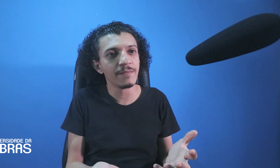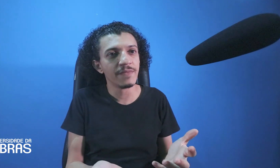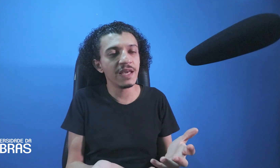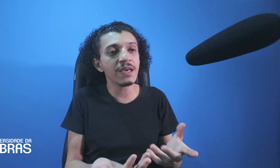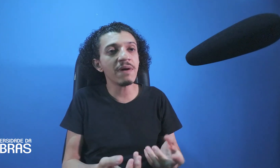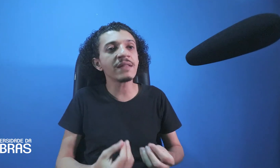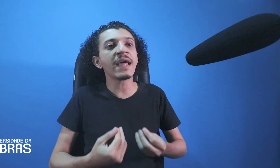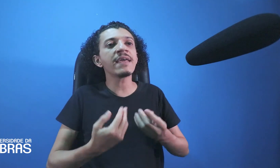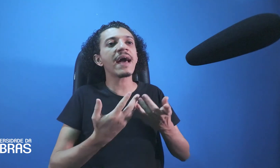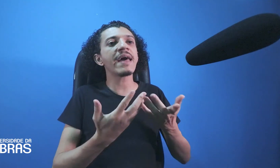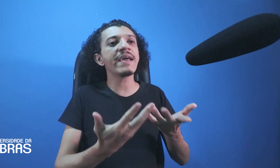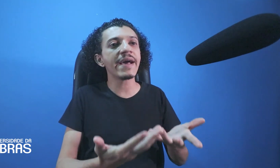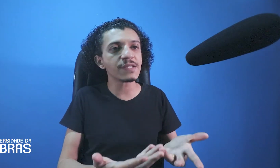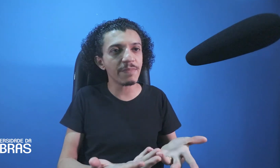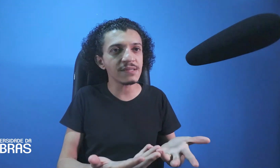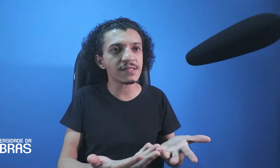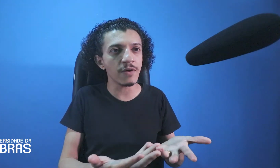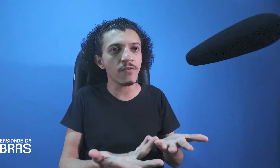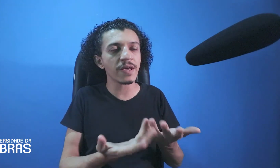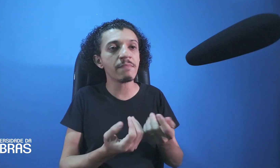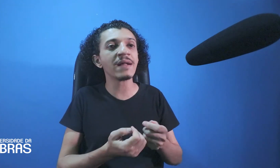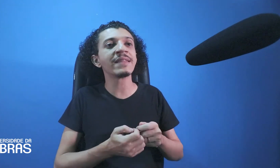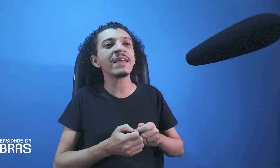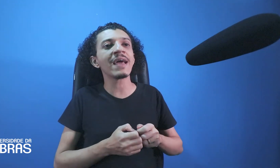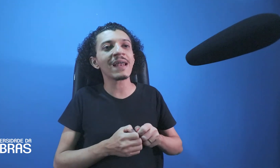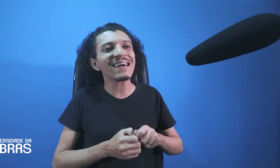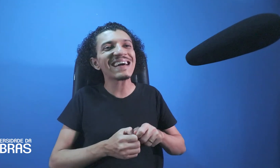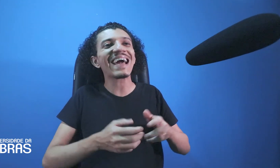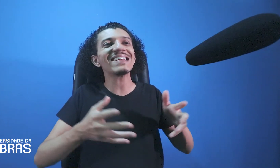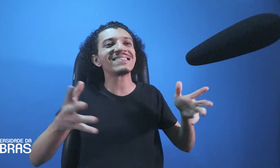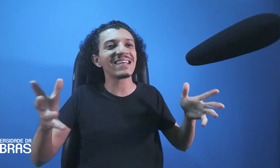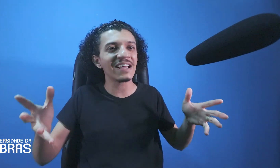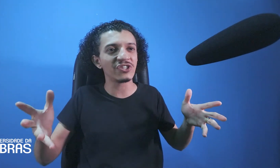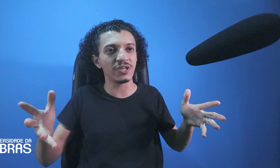e que mantém ela em expansão, que mantém ela crescente.